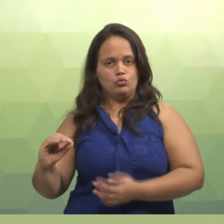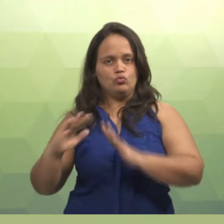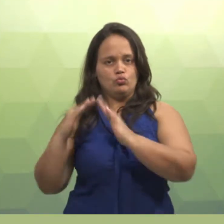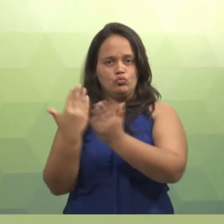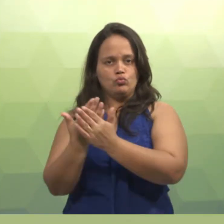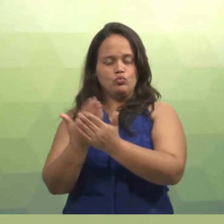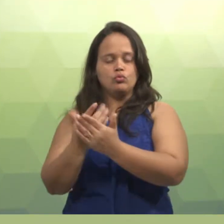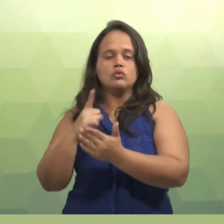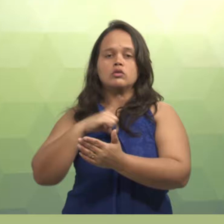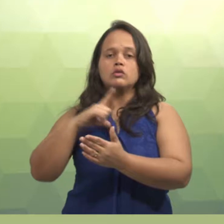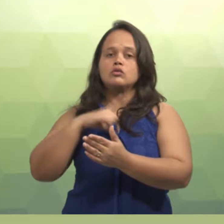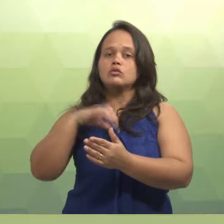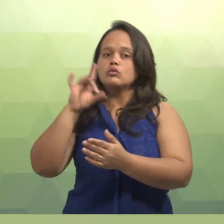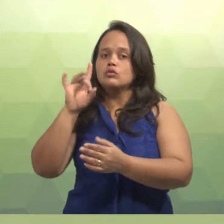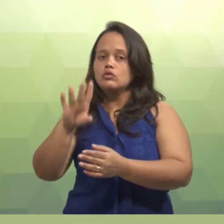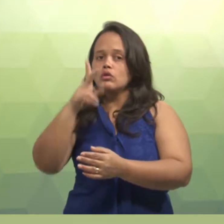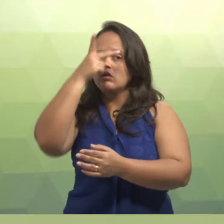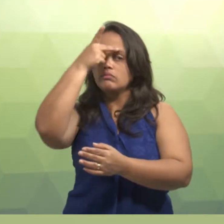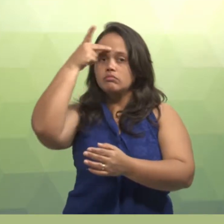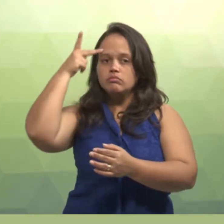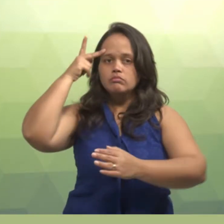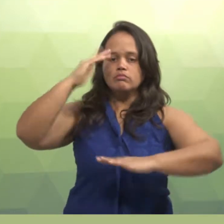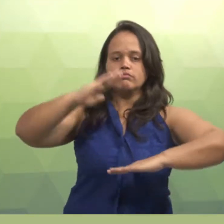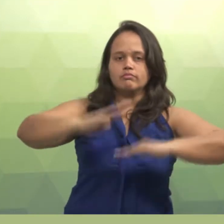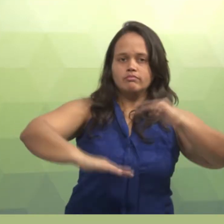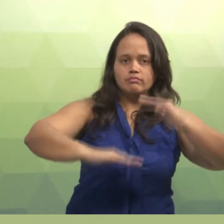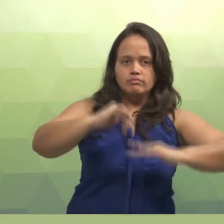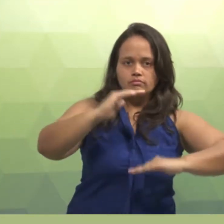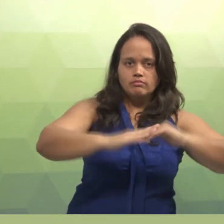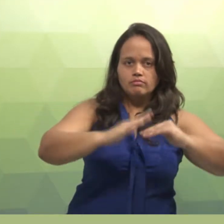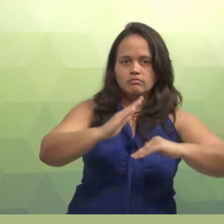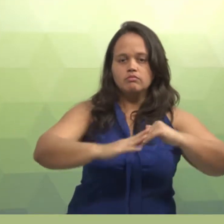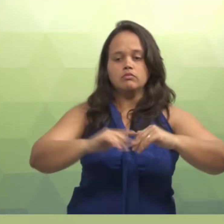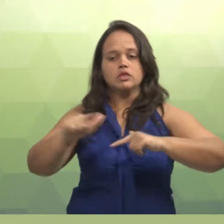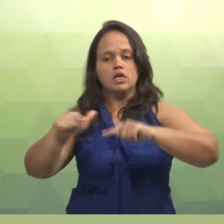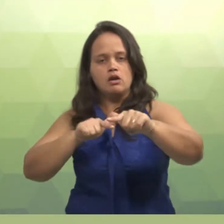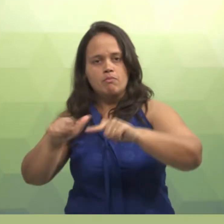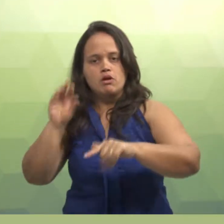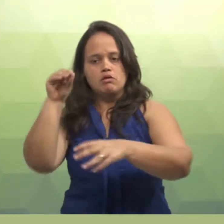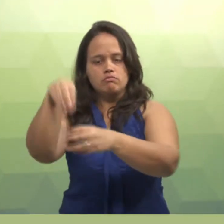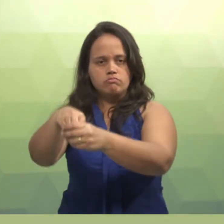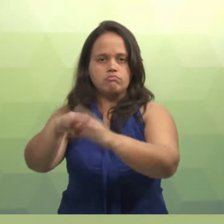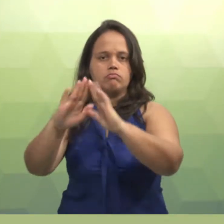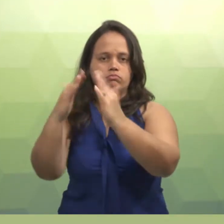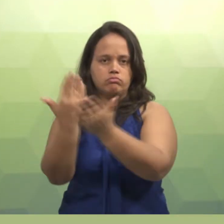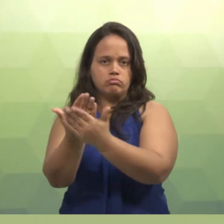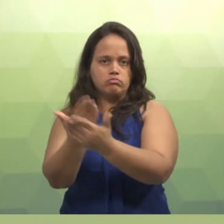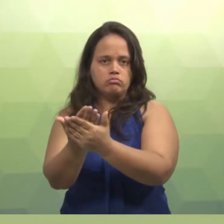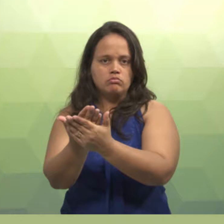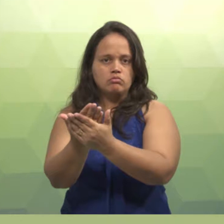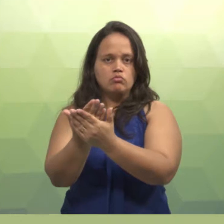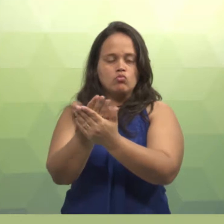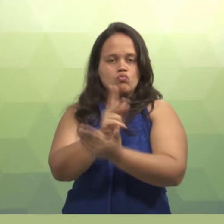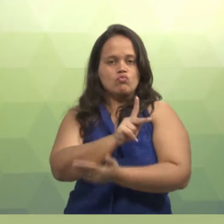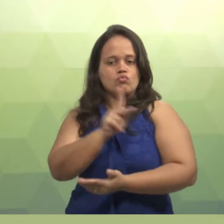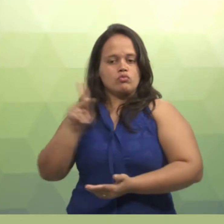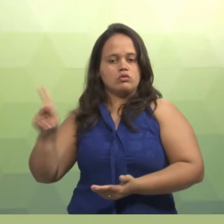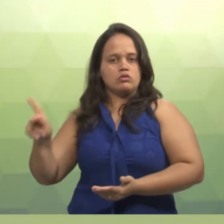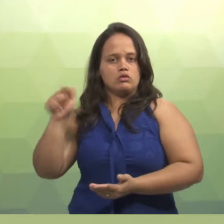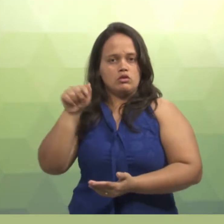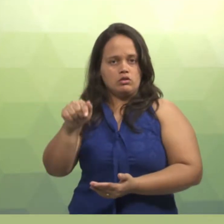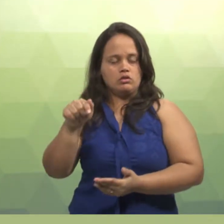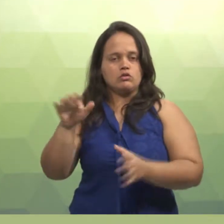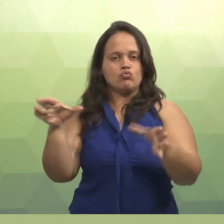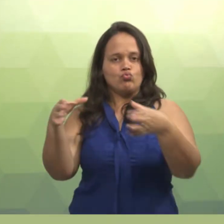categoria profissionais em exercício na escola. A presidência do colegiado é exercida pelo